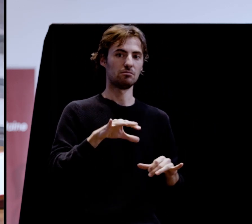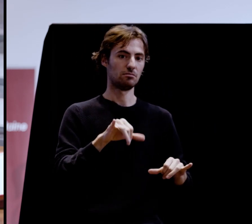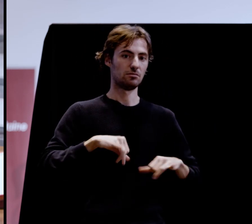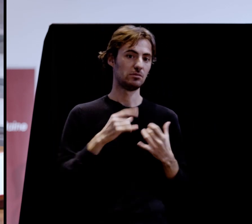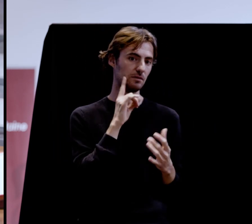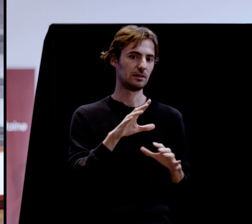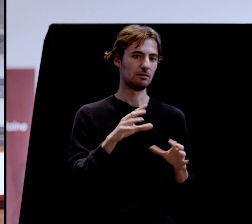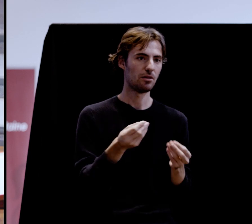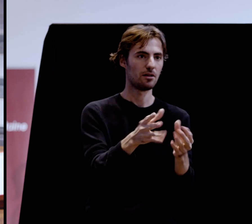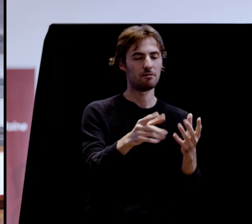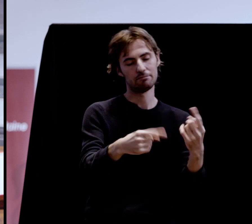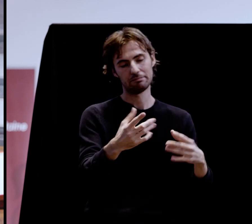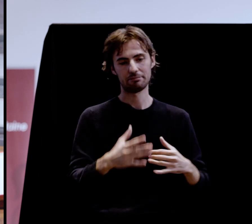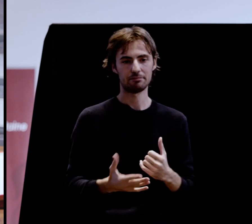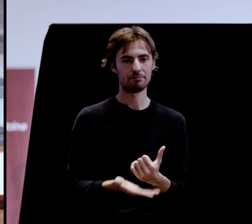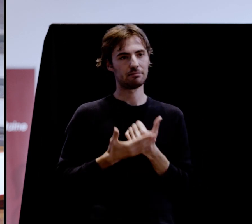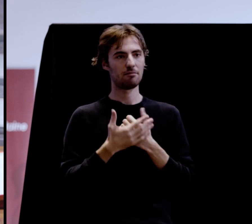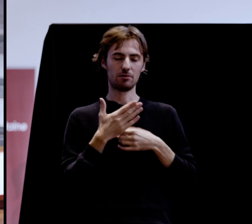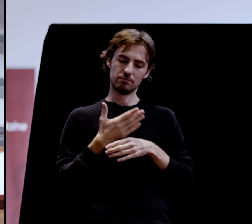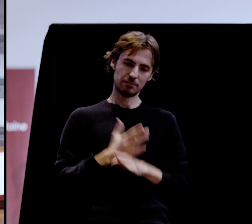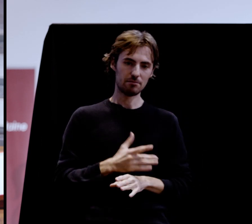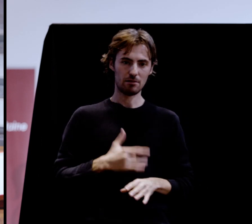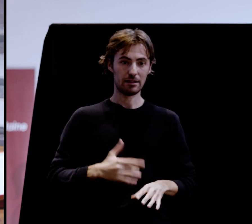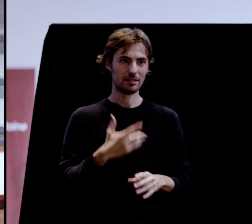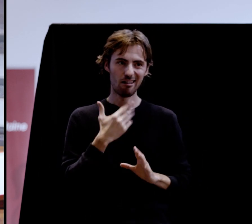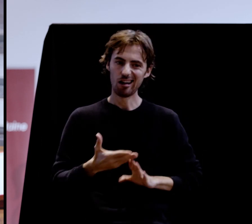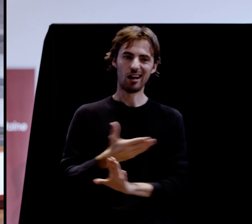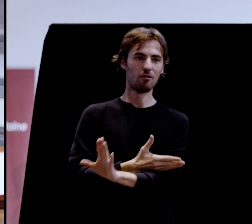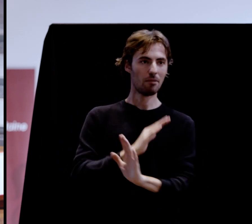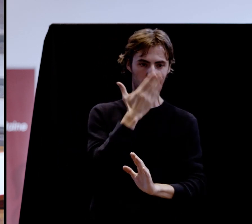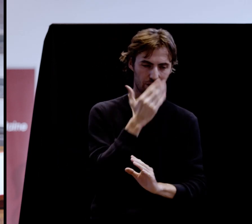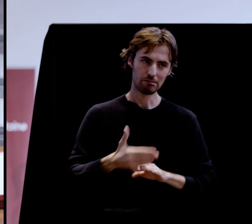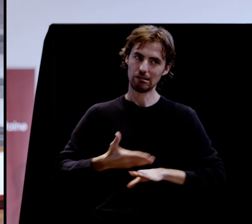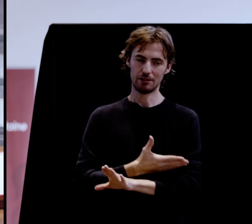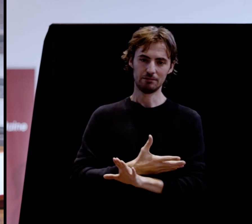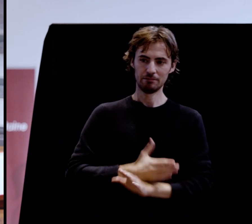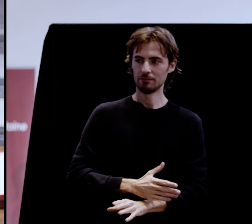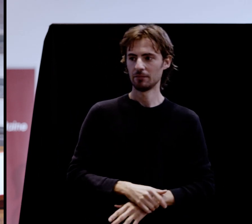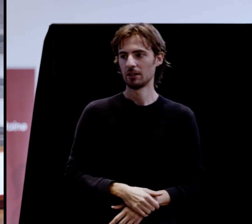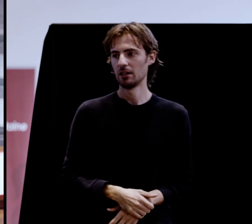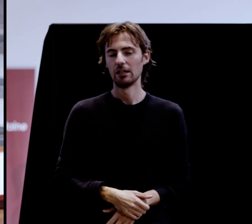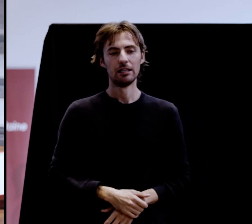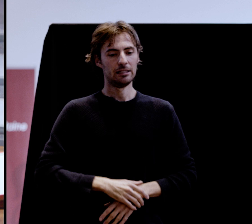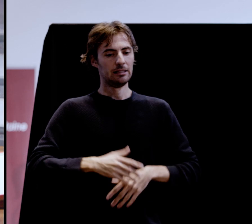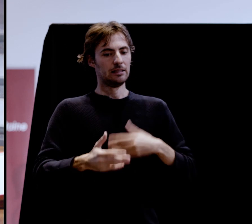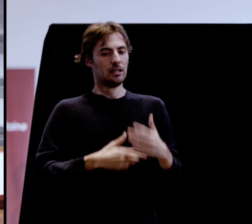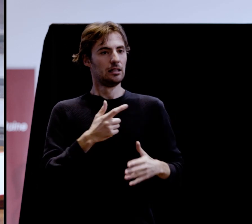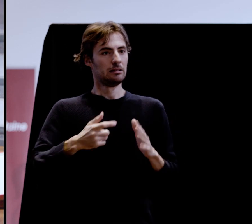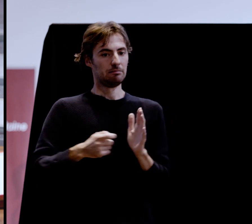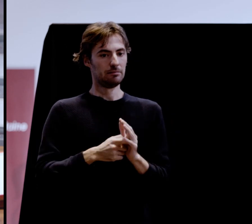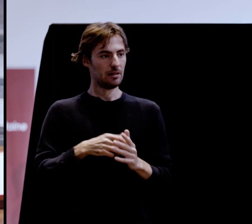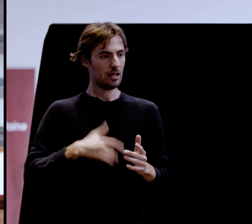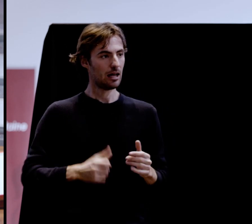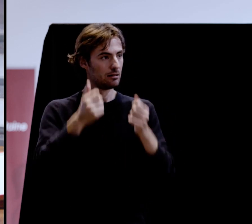les aider à l'arrivée des règles. Donc, on anticipe. Et quand les règles sont là, dans la majorité des cas, tout va